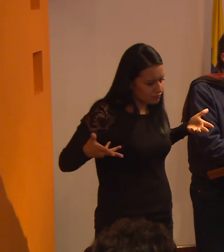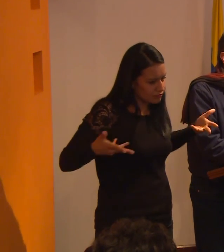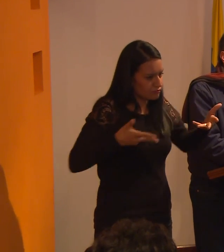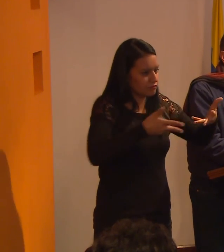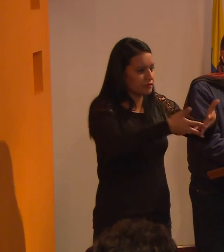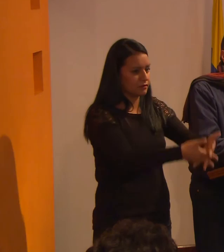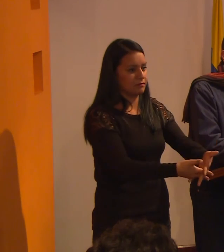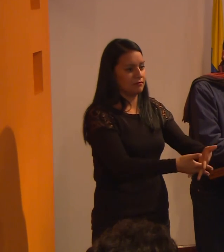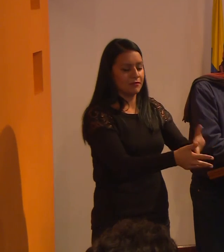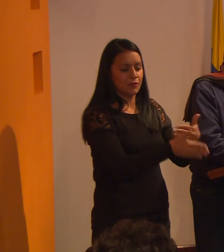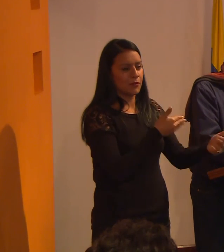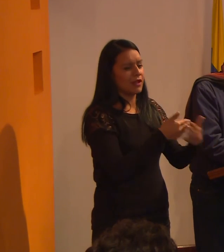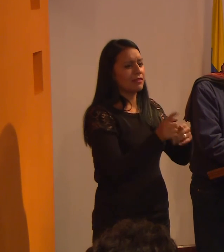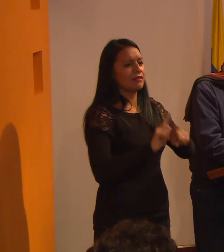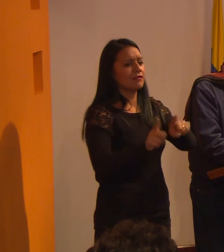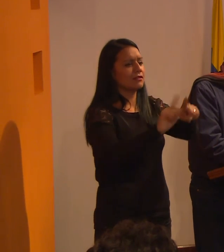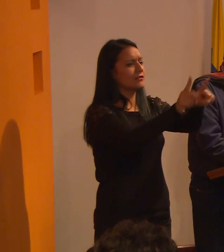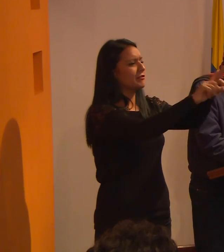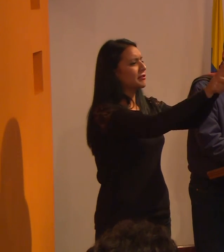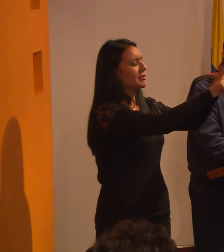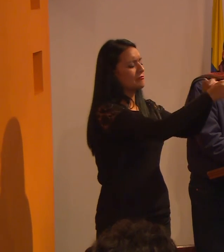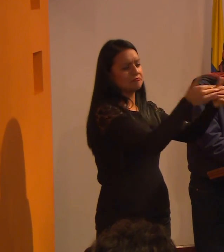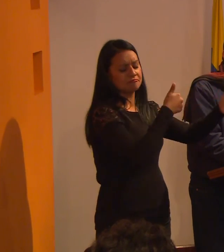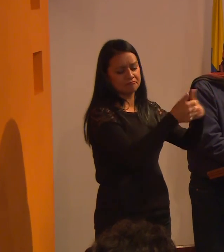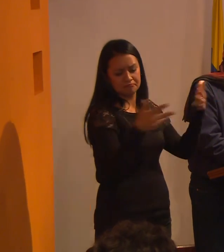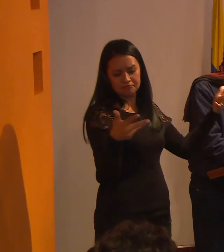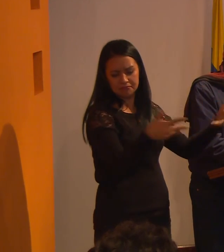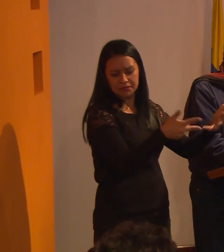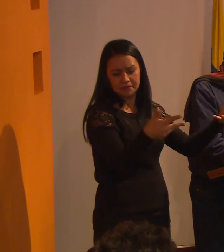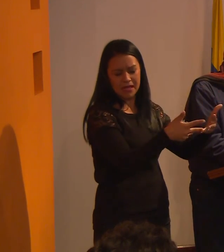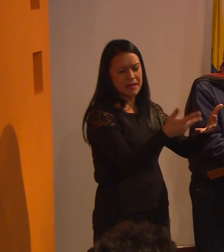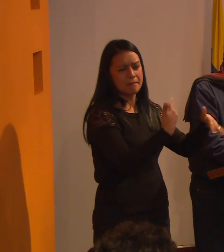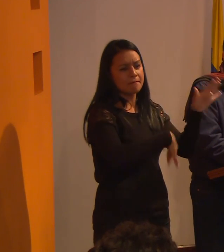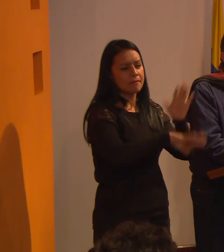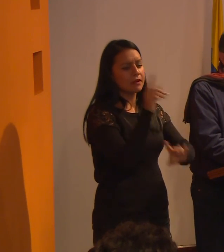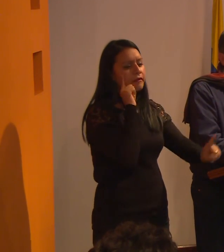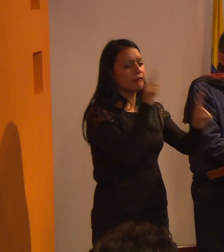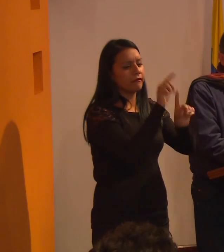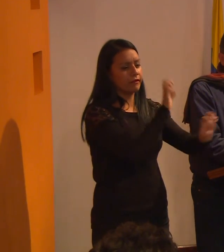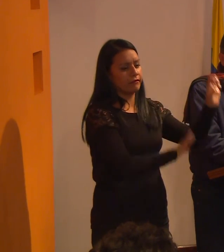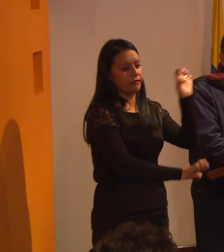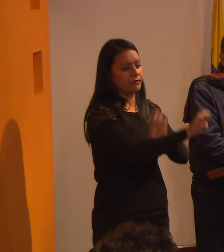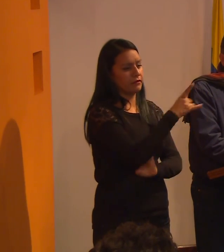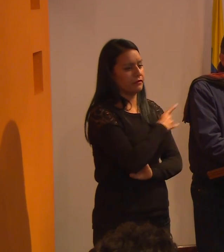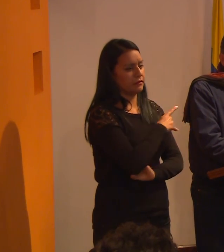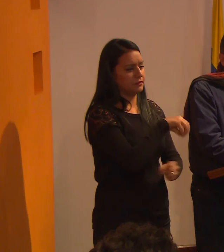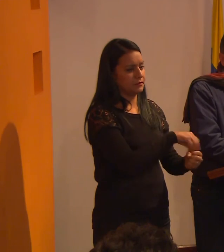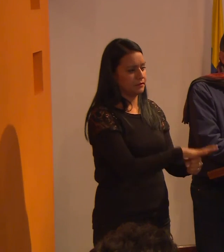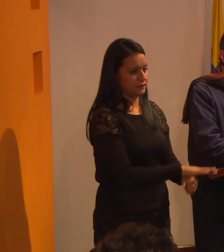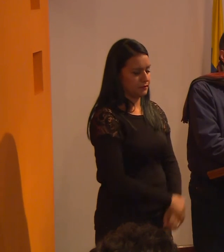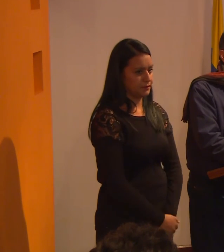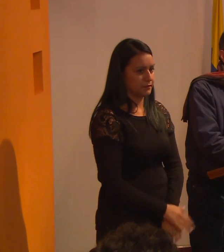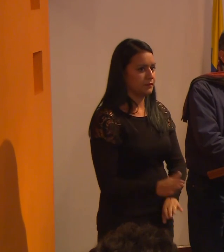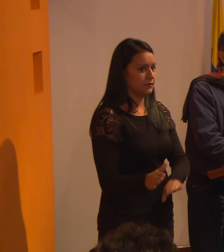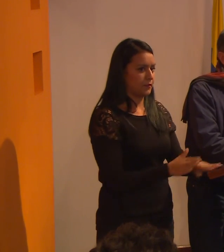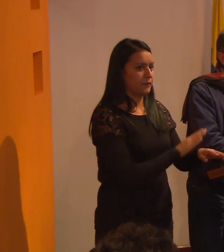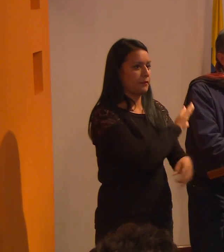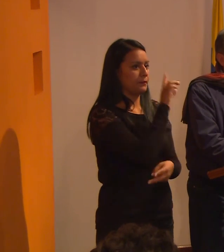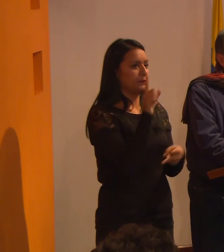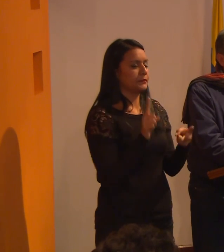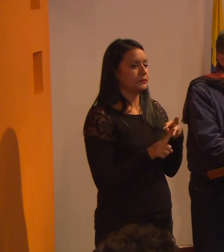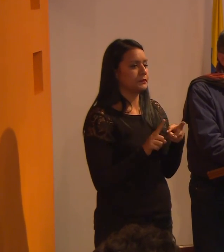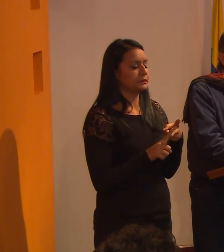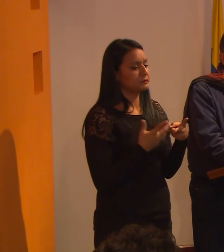en medio de nuestra diferencia, sobre todo cuando se trata de defender la universidad pública. El segundo punto que